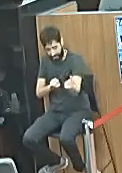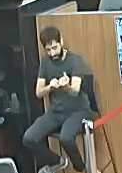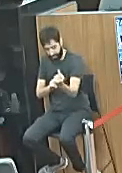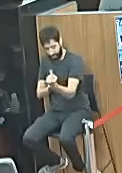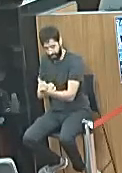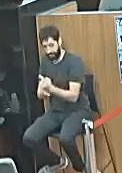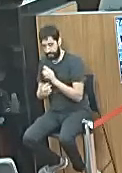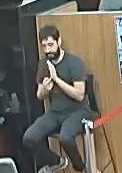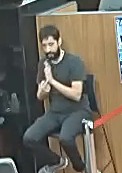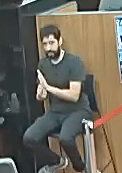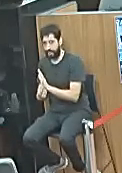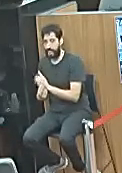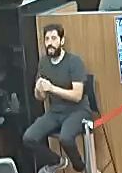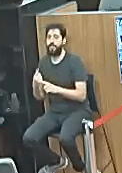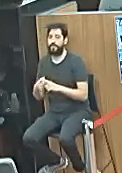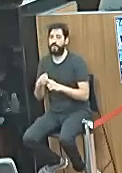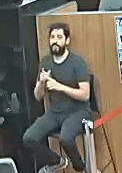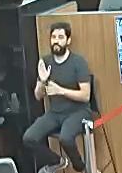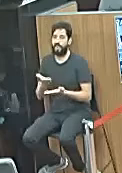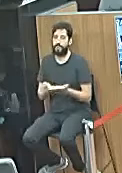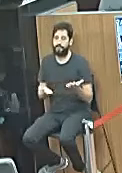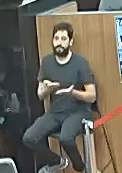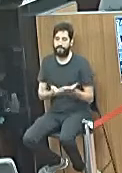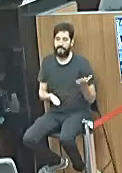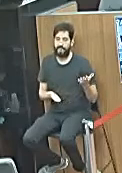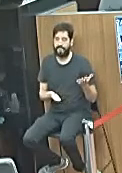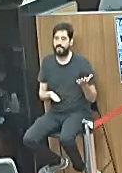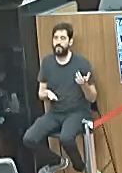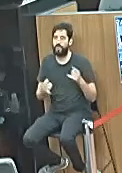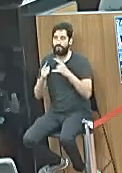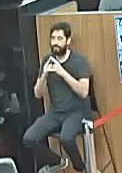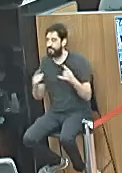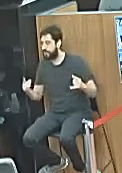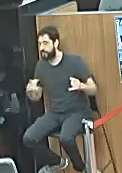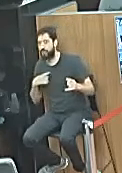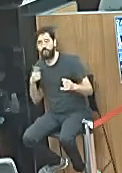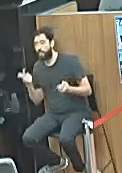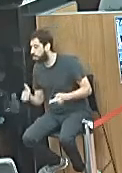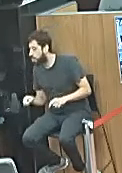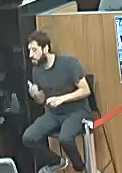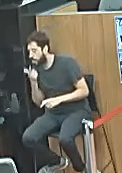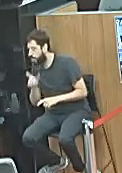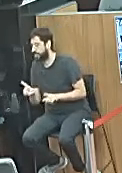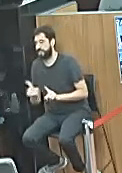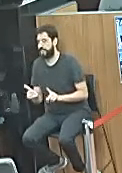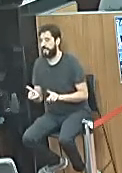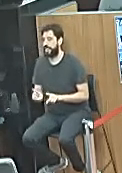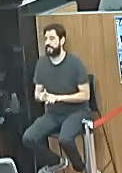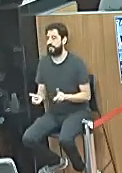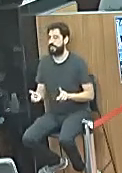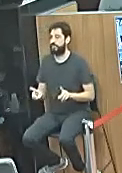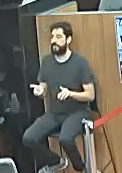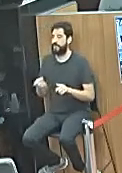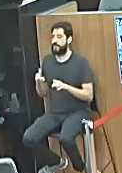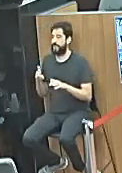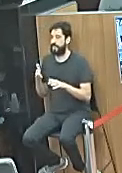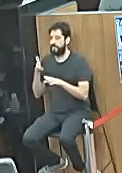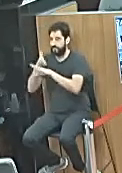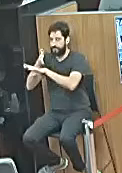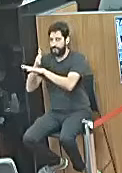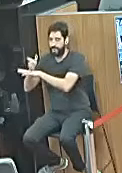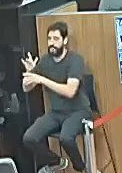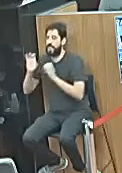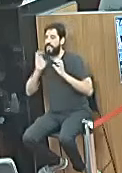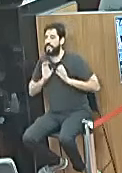representando aqui é porque ele já perdeu a sua lona já não consegue ser mais sentir seu itinerário ante e ele passa a ser um